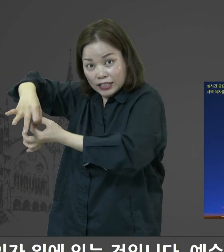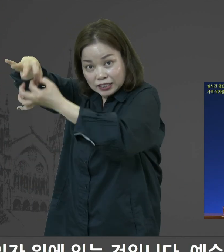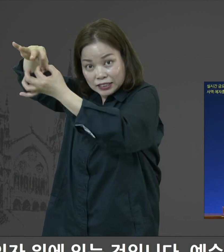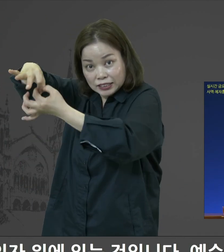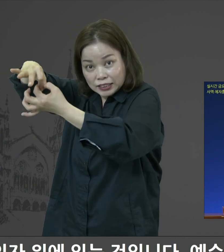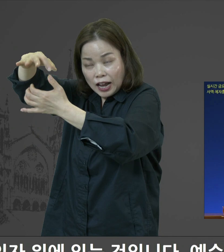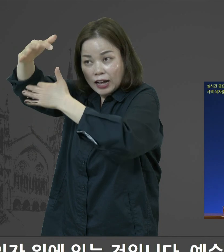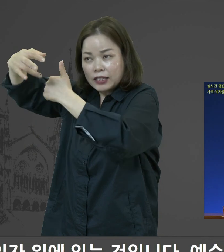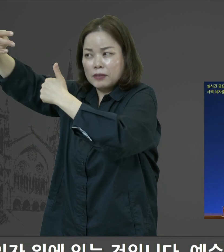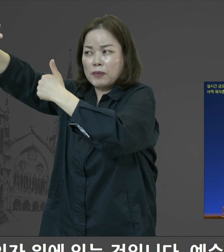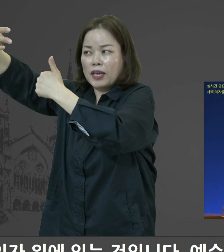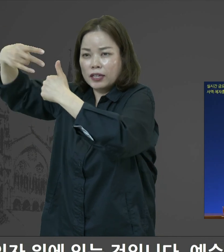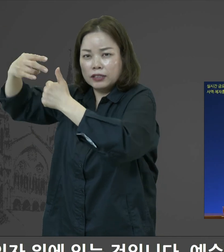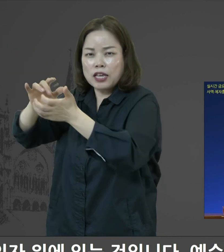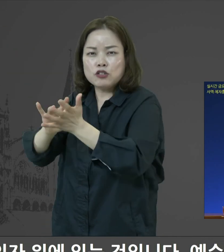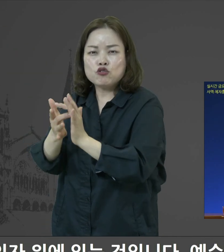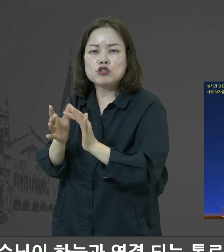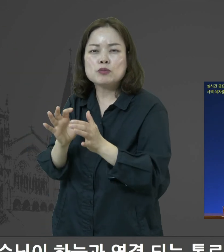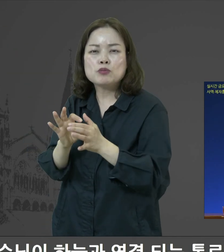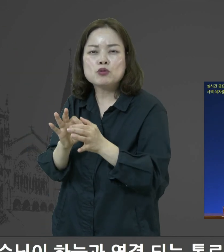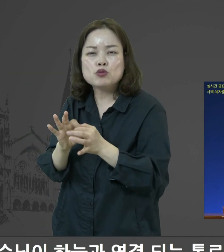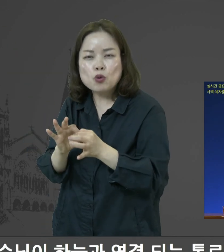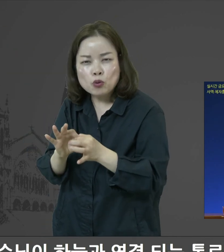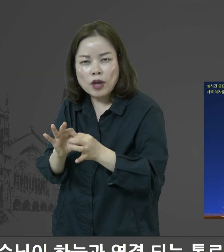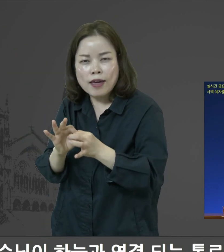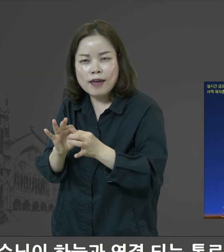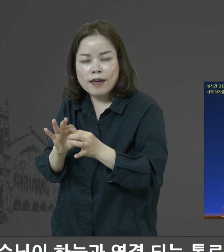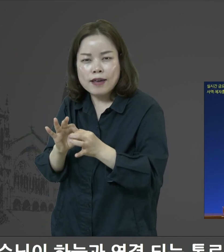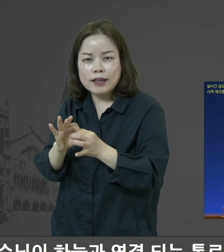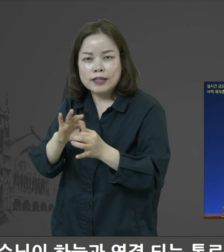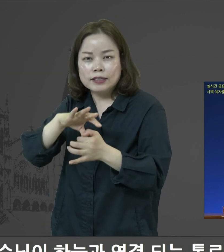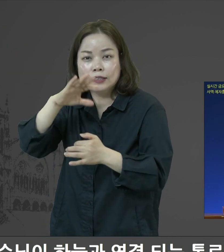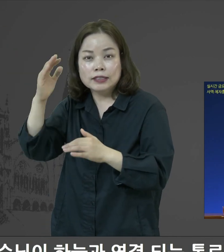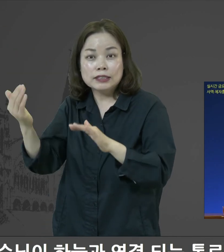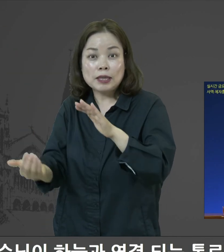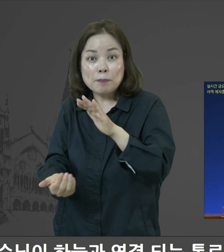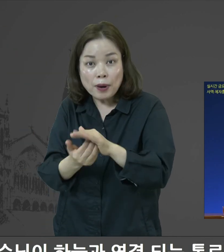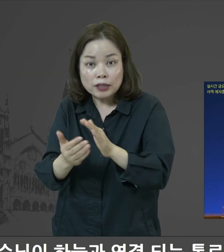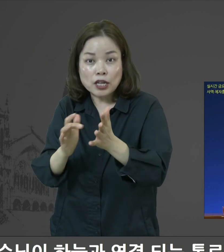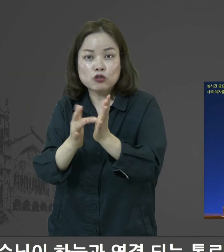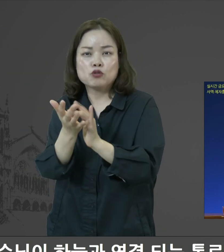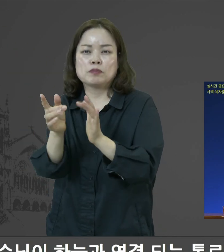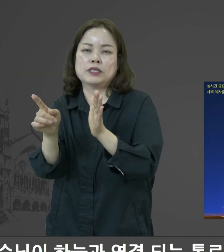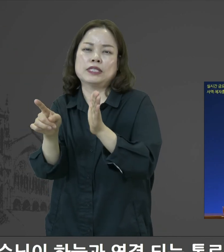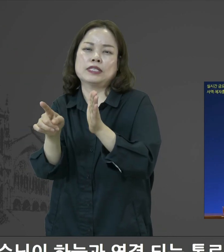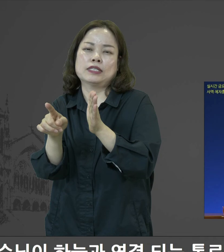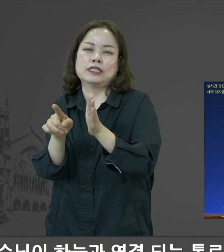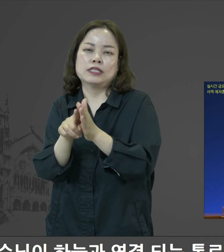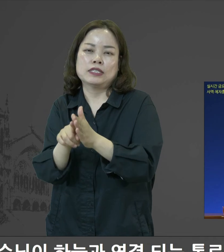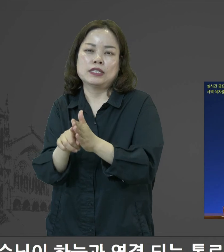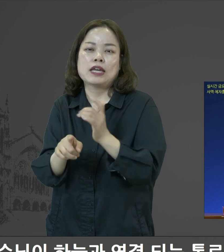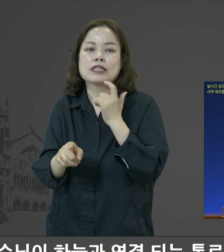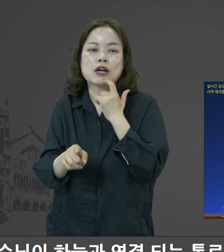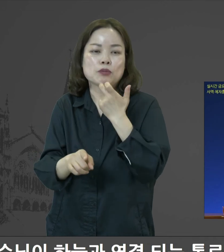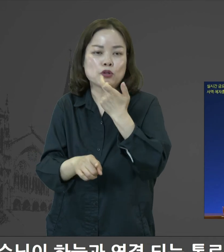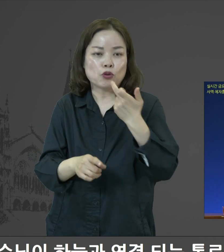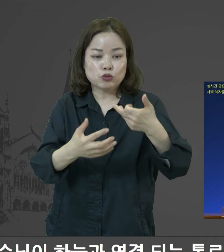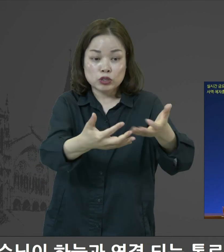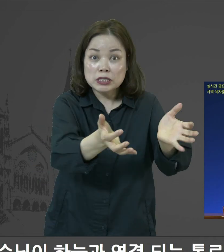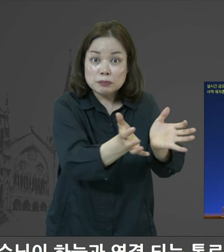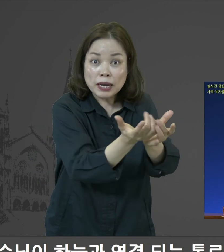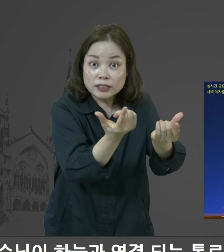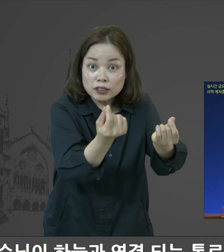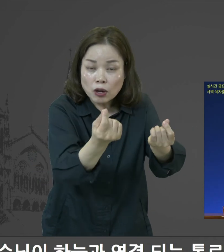하나님의 계시가 예수님을 통해서 이 땅에 내리워진다는 겁니다. 예수를 믿는 사람이 야곱의 12지파처럼